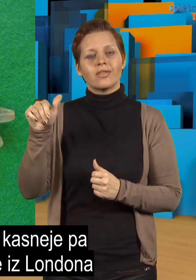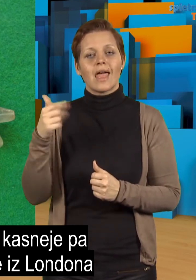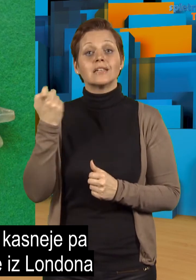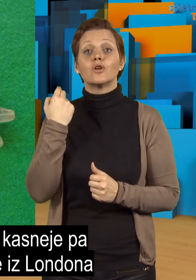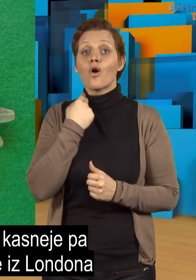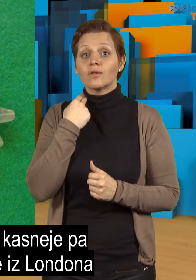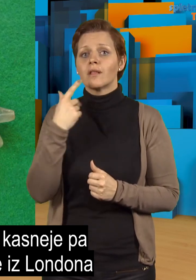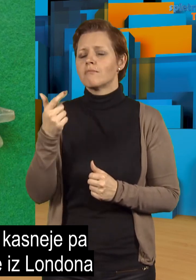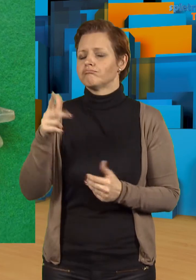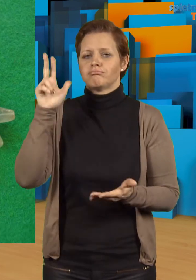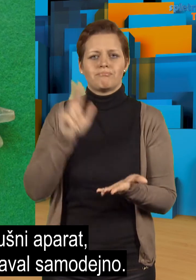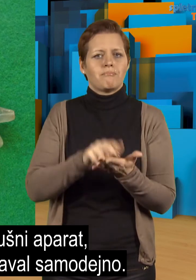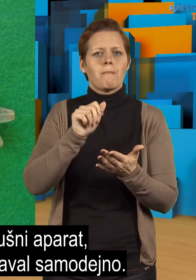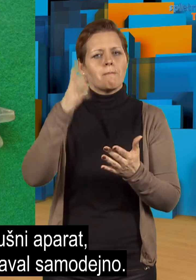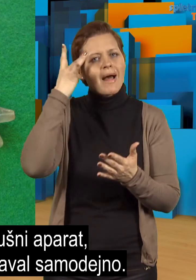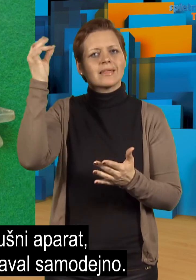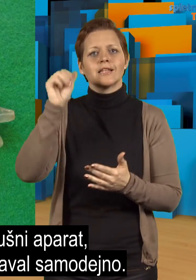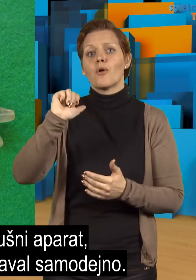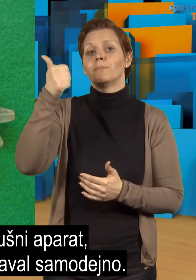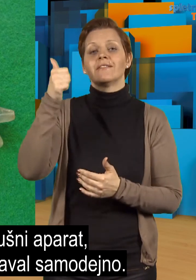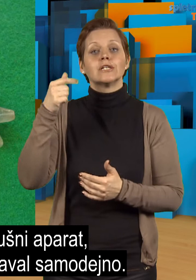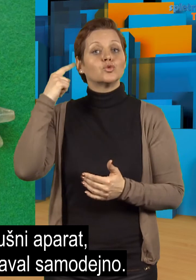Multitone iz Londona je patentiral prvi slušni aparat, ki je